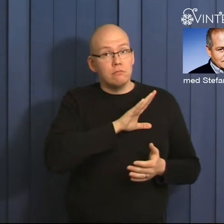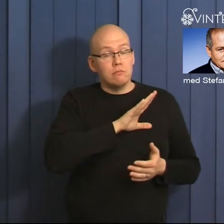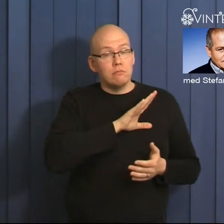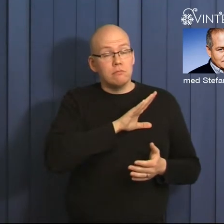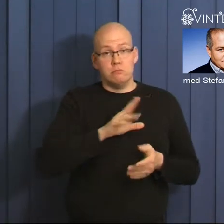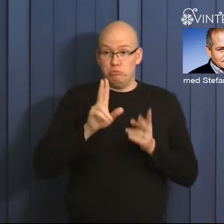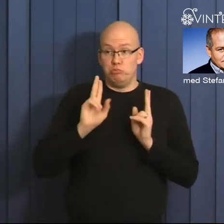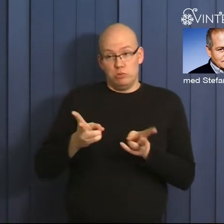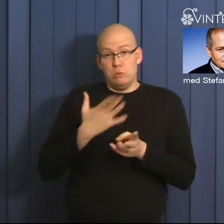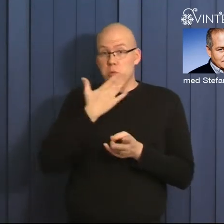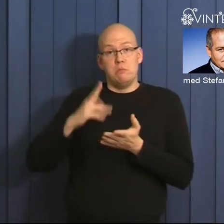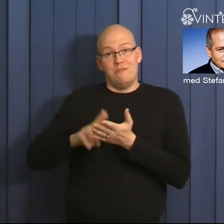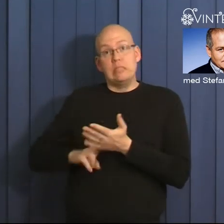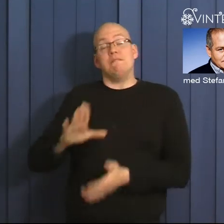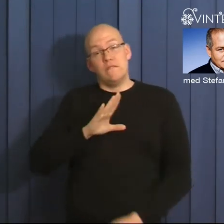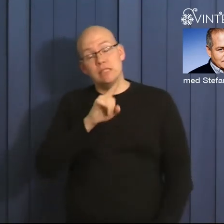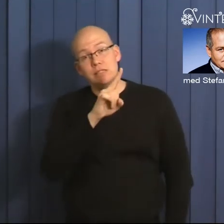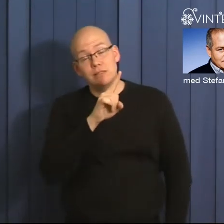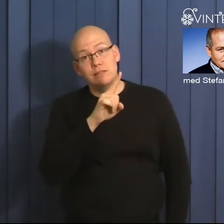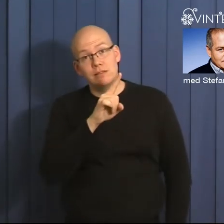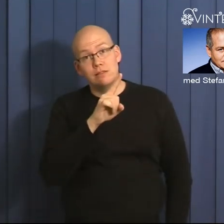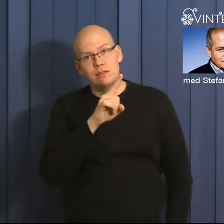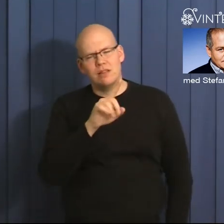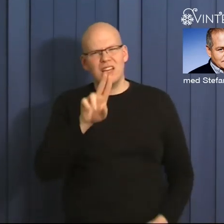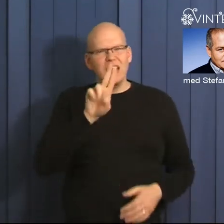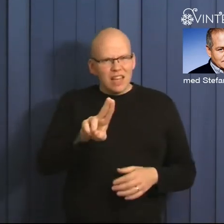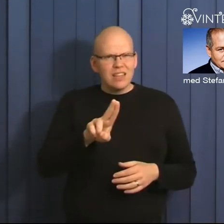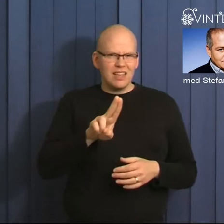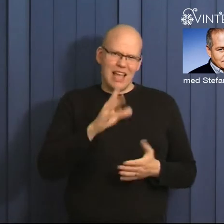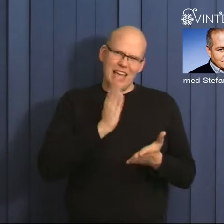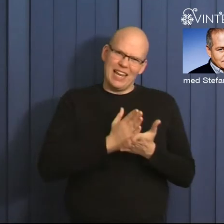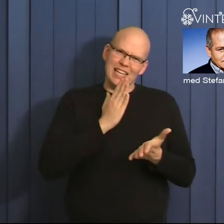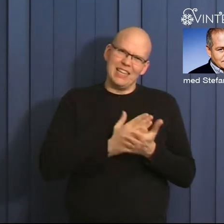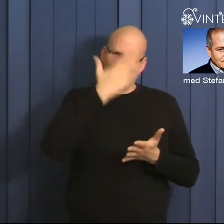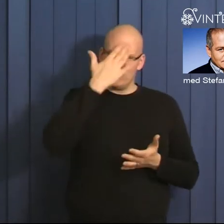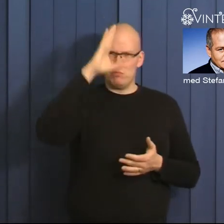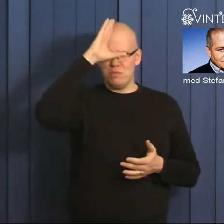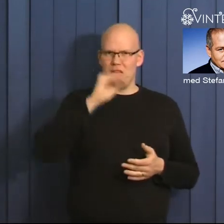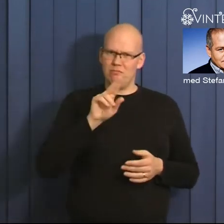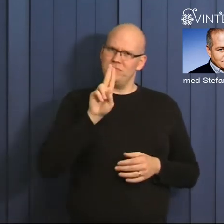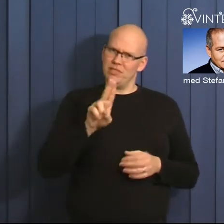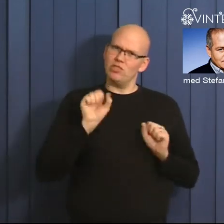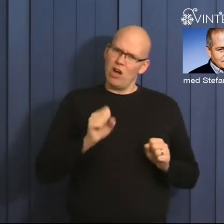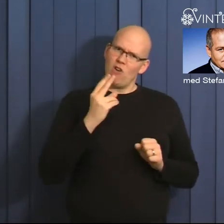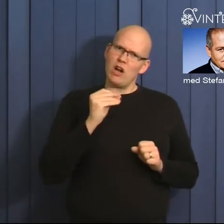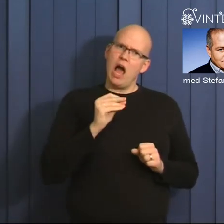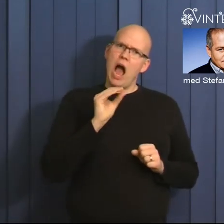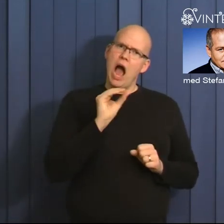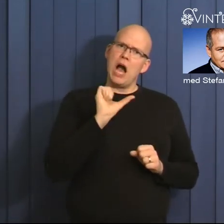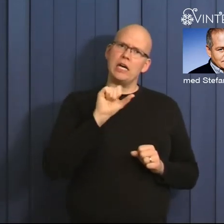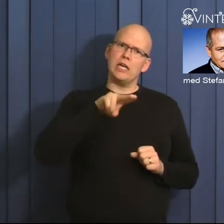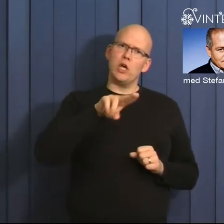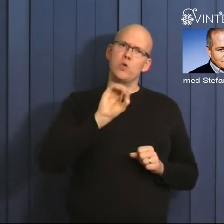sann vetenskapsman borde väl vara agnostiker Det är inte vanligt i en diskussion att vi ändrar